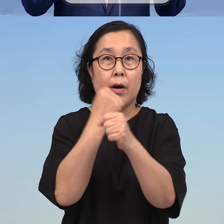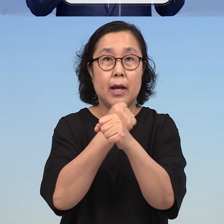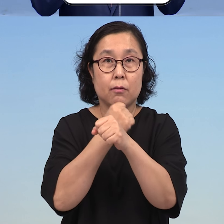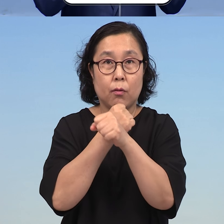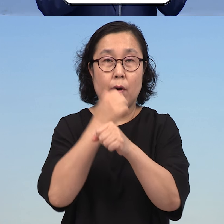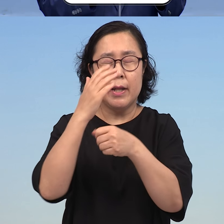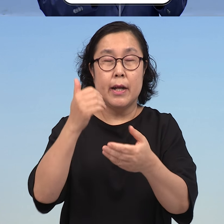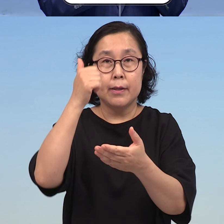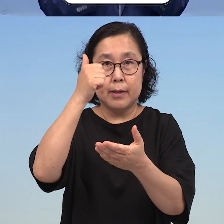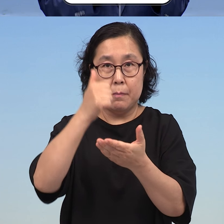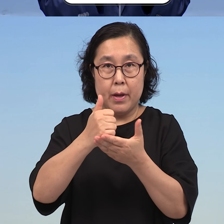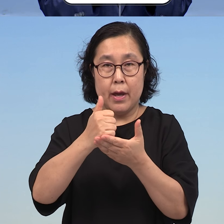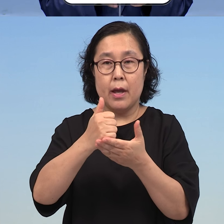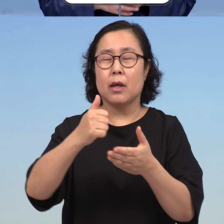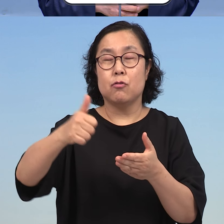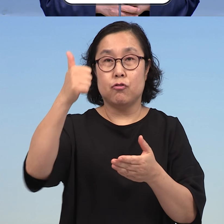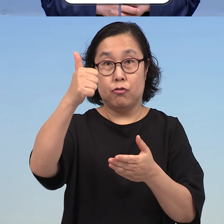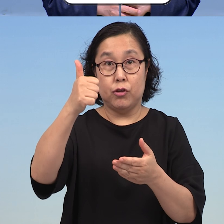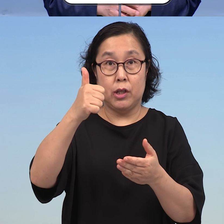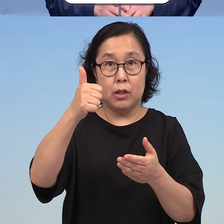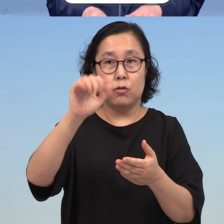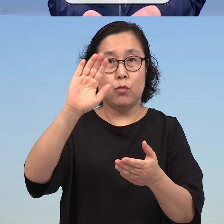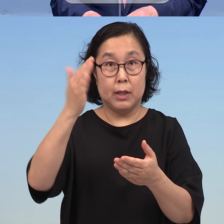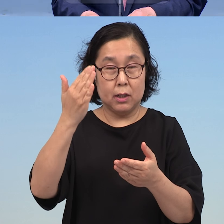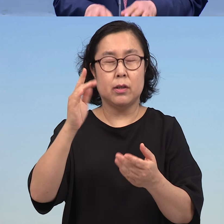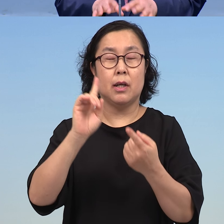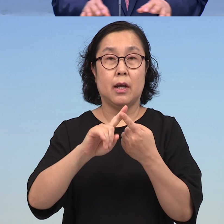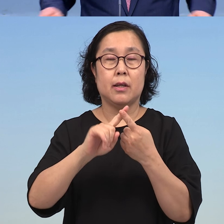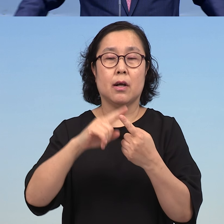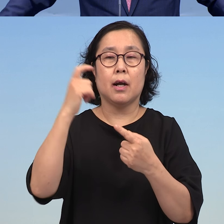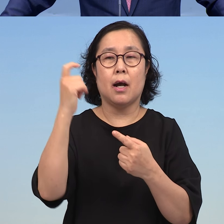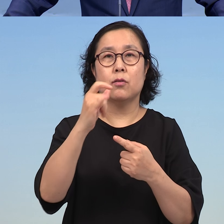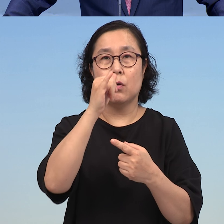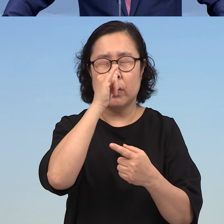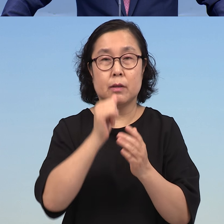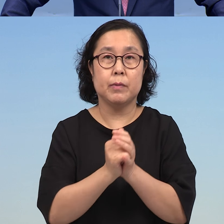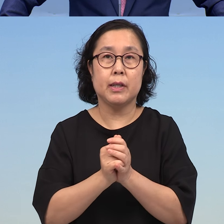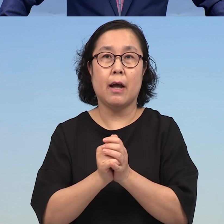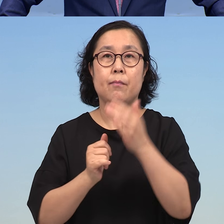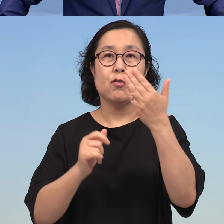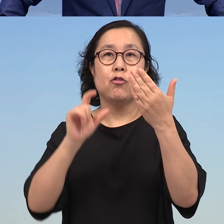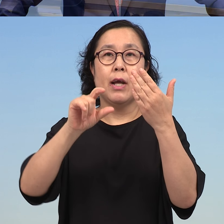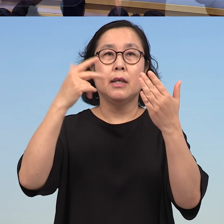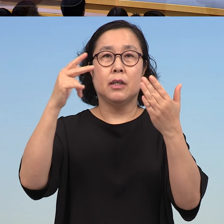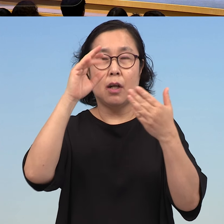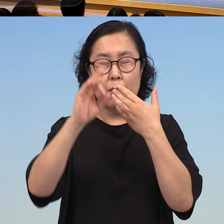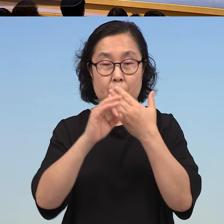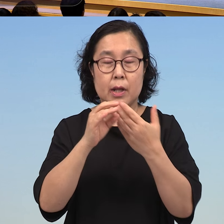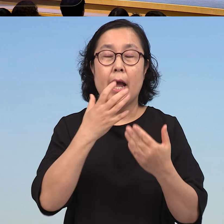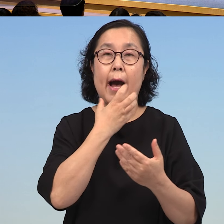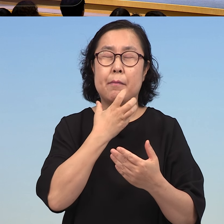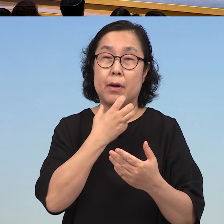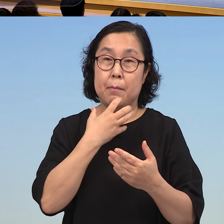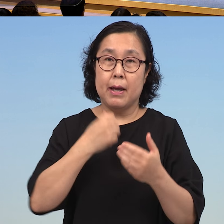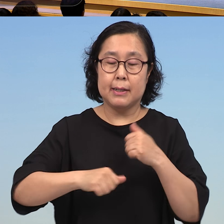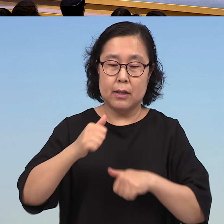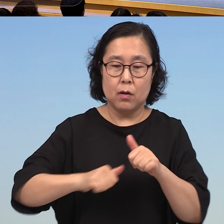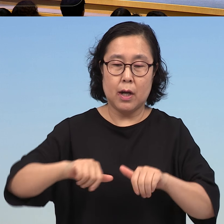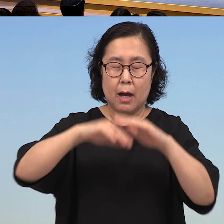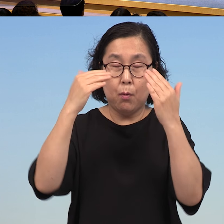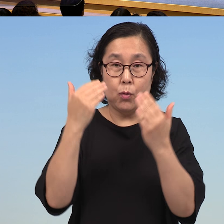이 하나님의 주권적인 선택에 대해서 강조를 합니다. 9장 7절에 보니까 또한 아브라함의 씨가 다 그의